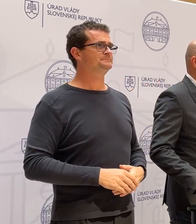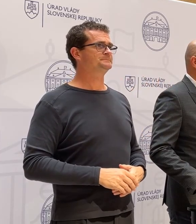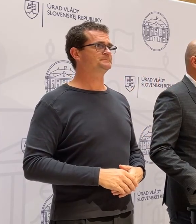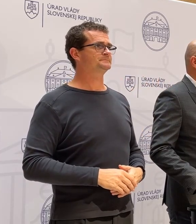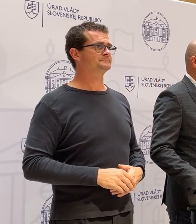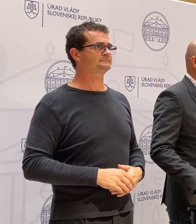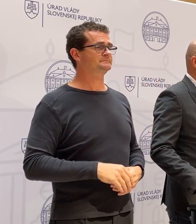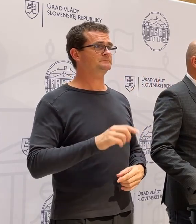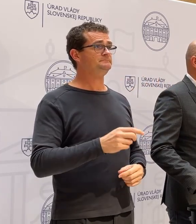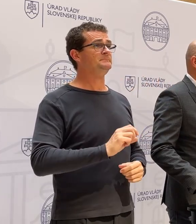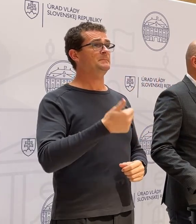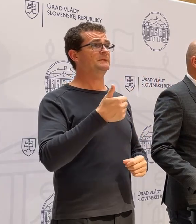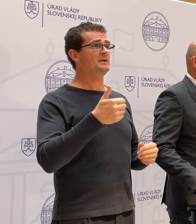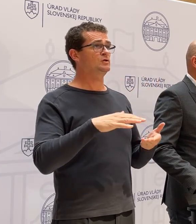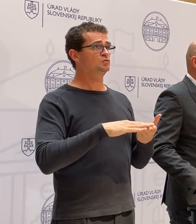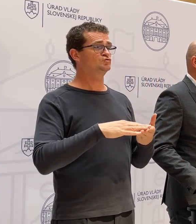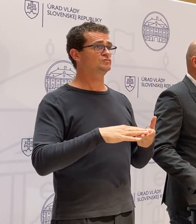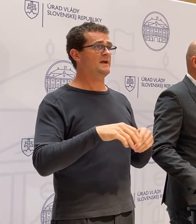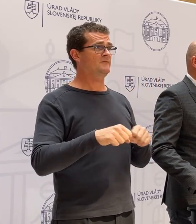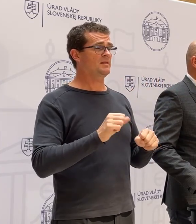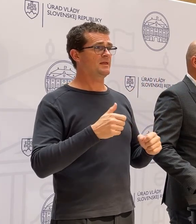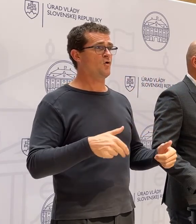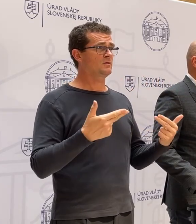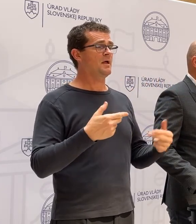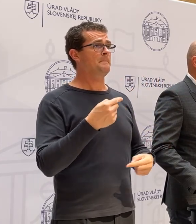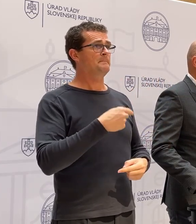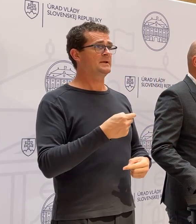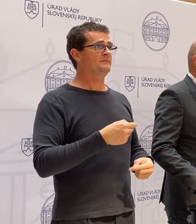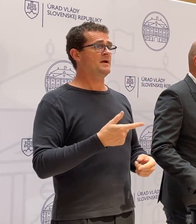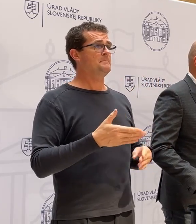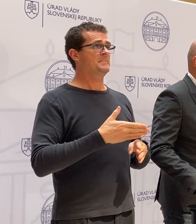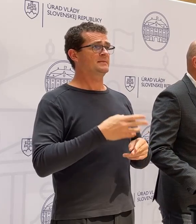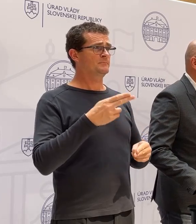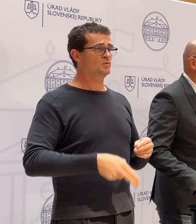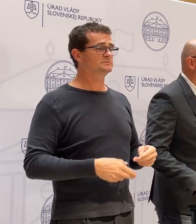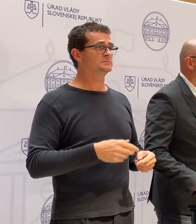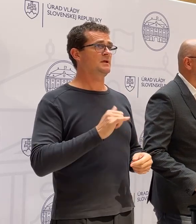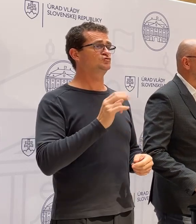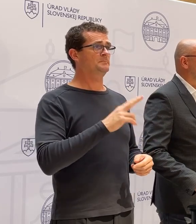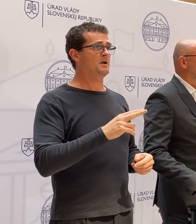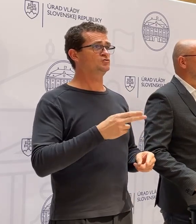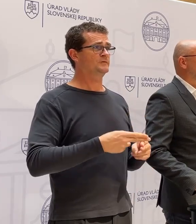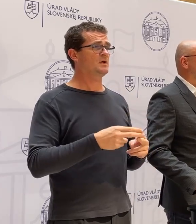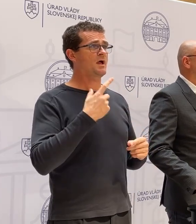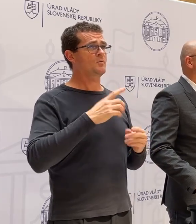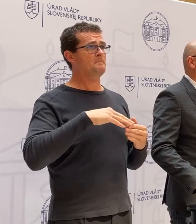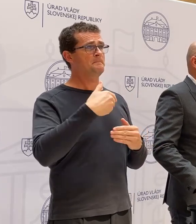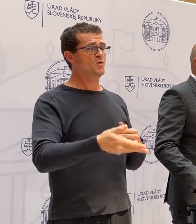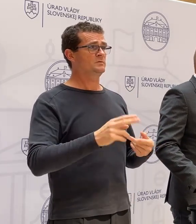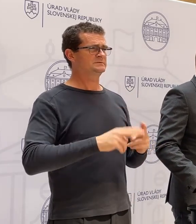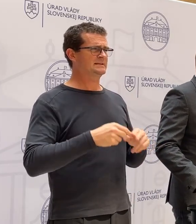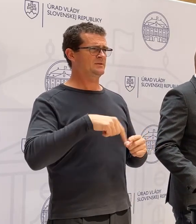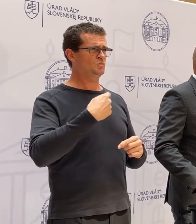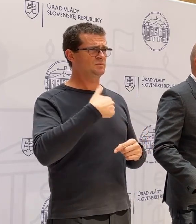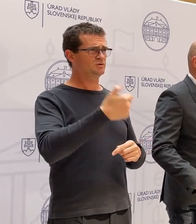vlastne prvá spoločná vládanie online, pre vás vlastne predposledná. Máte už domyslené, ako to bude vyzerať vlastne v tú stredu,